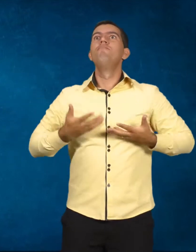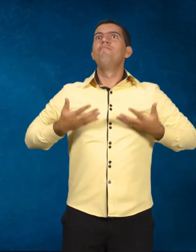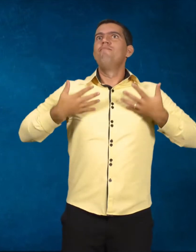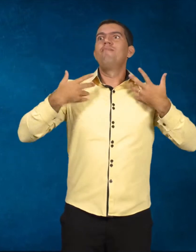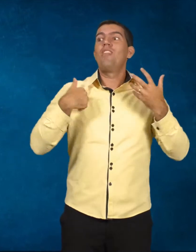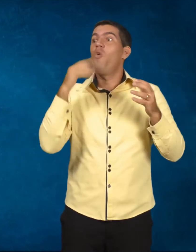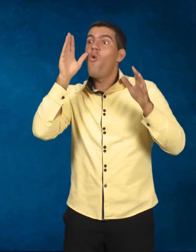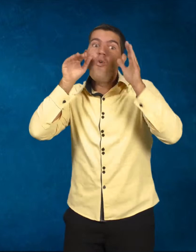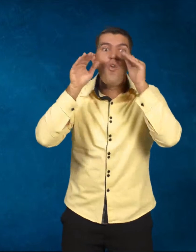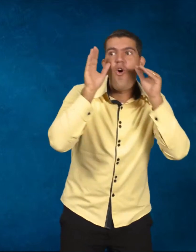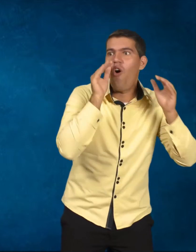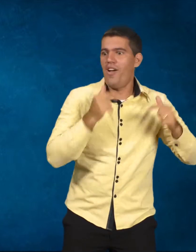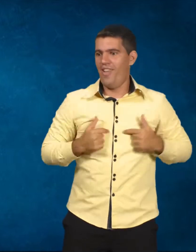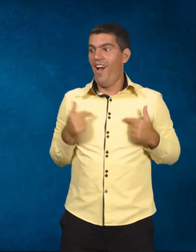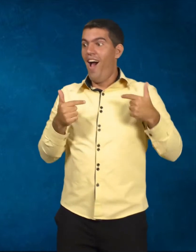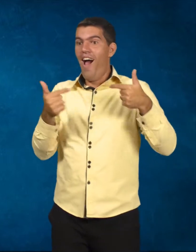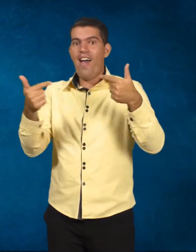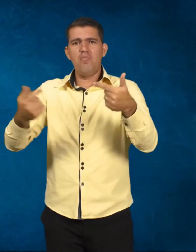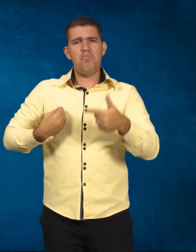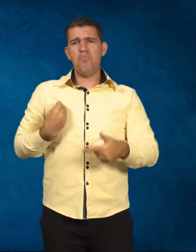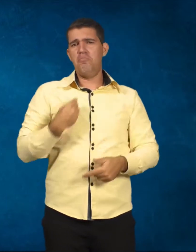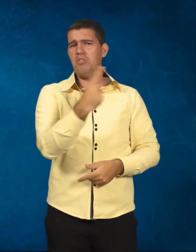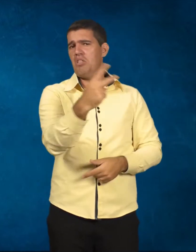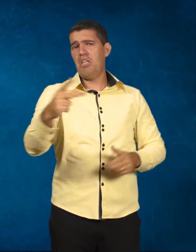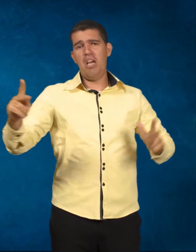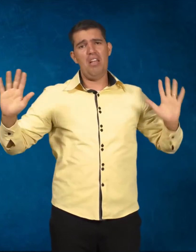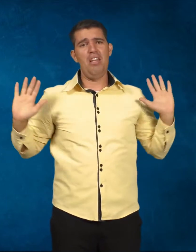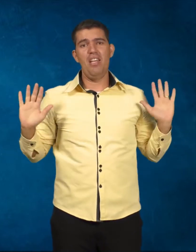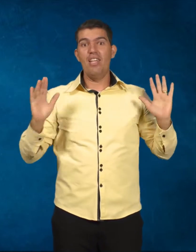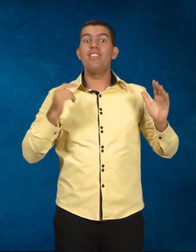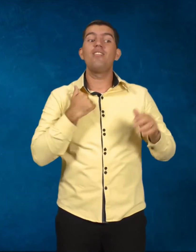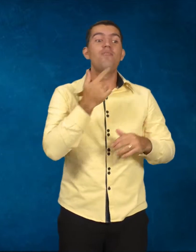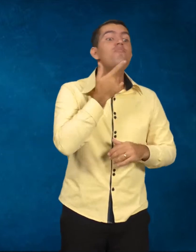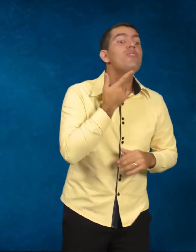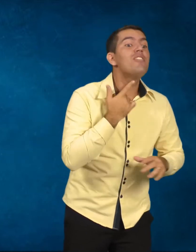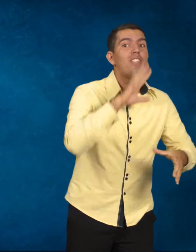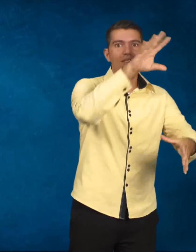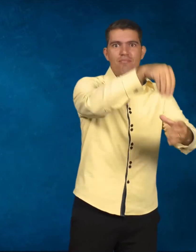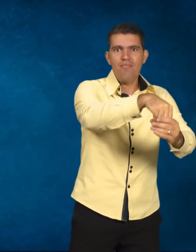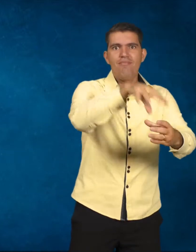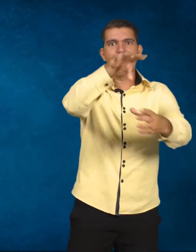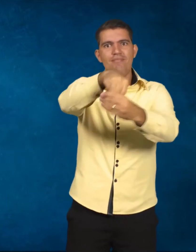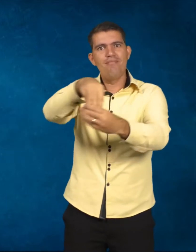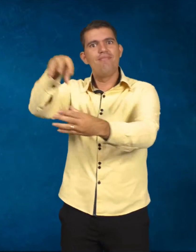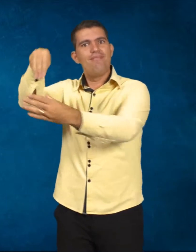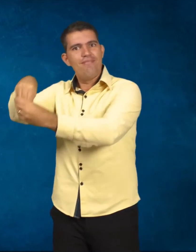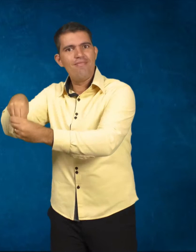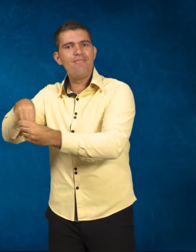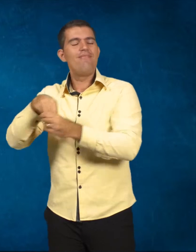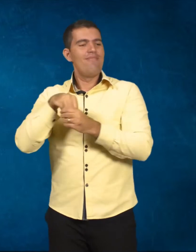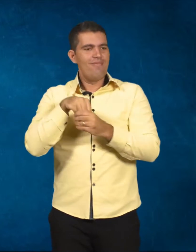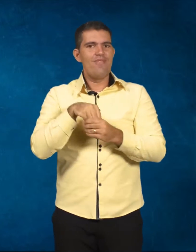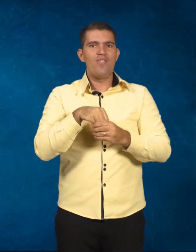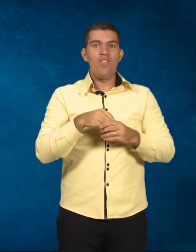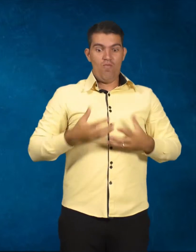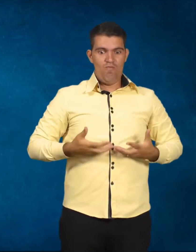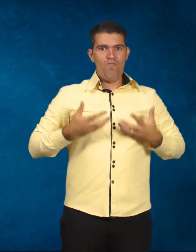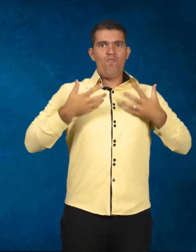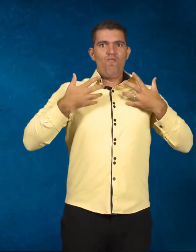natureza. Por isso, ele valoriza muito a motivação intrínseca, ou seja, as forças internas que predispõem a